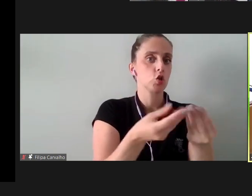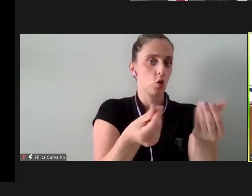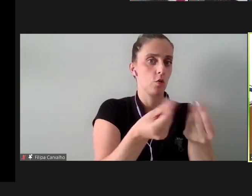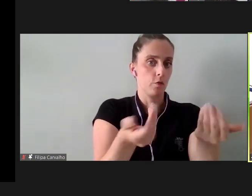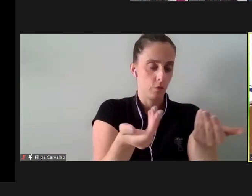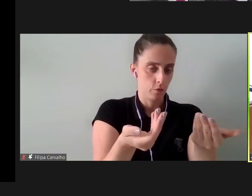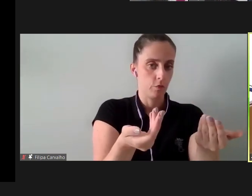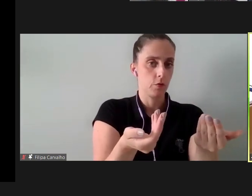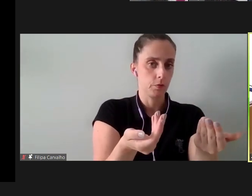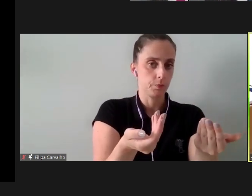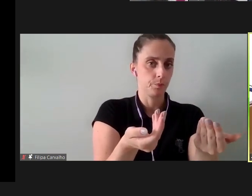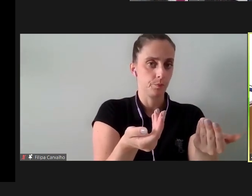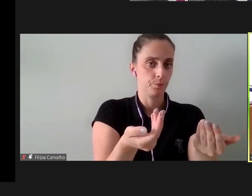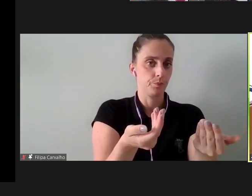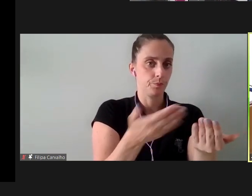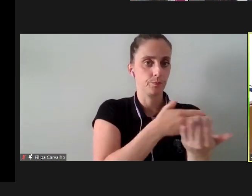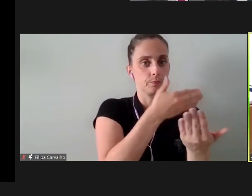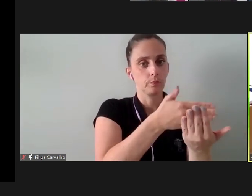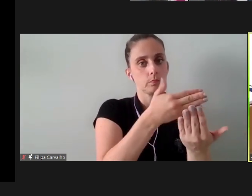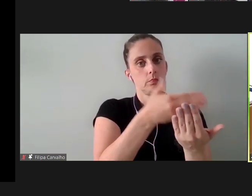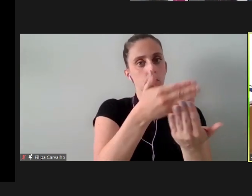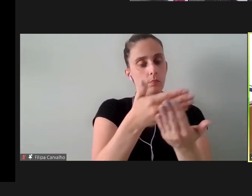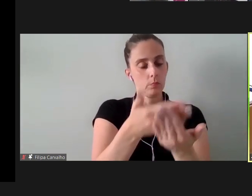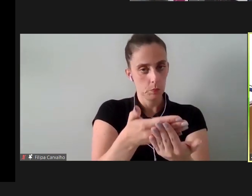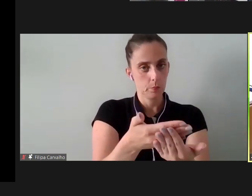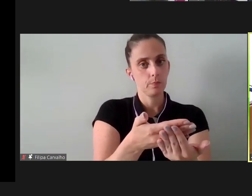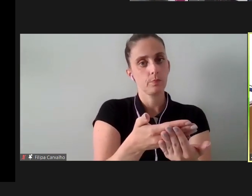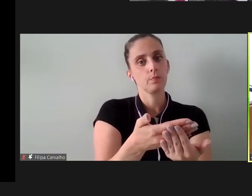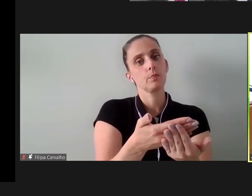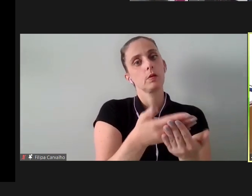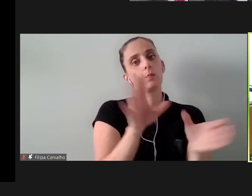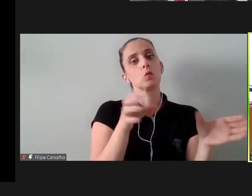jornada realizada pelos órgãos públicos.